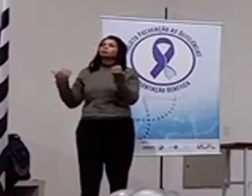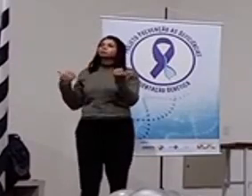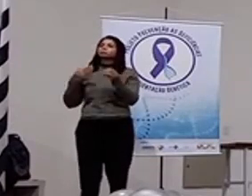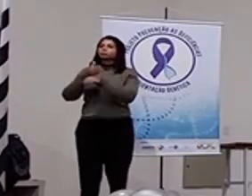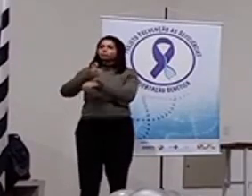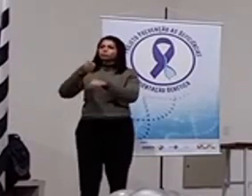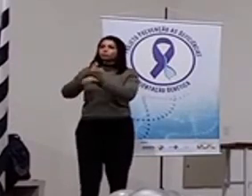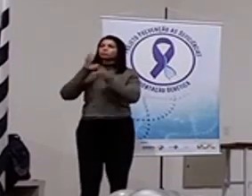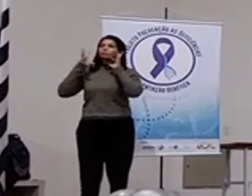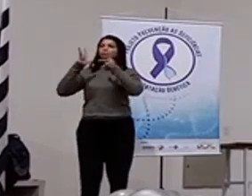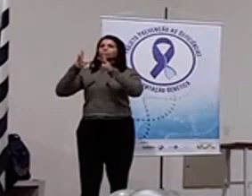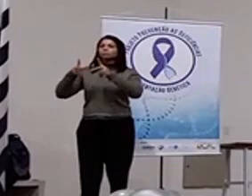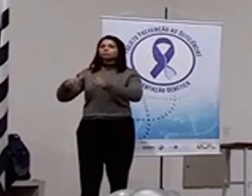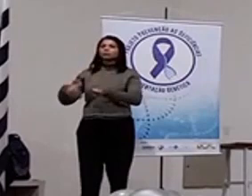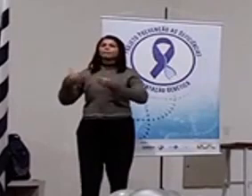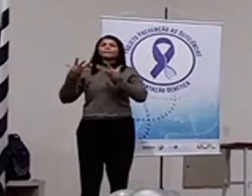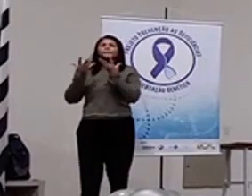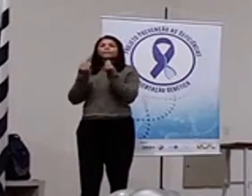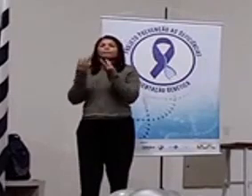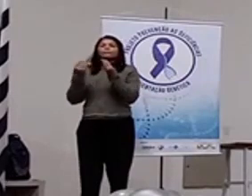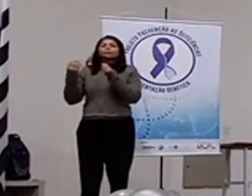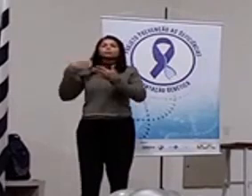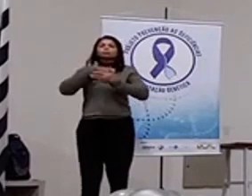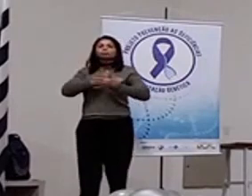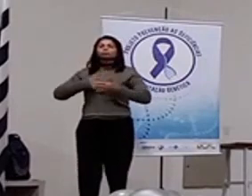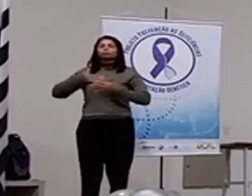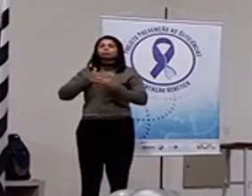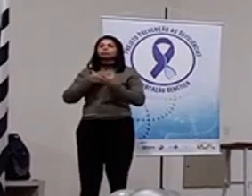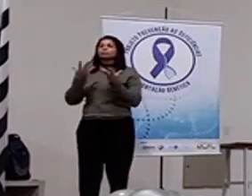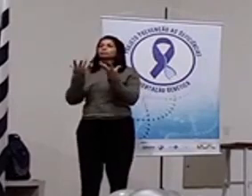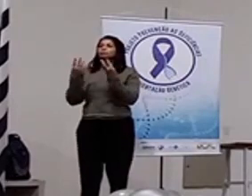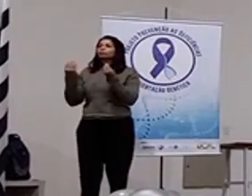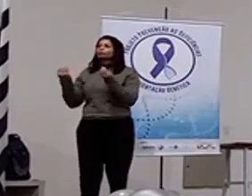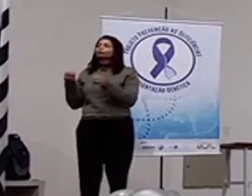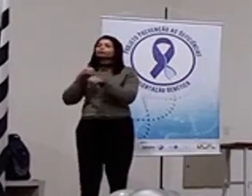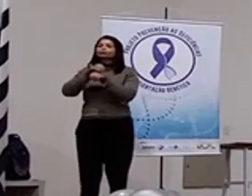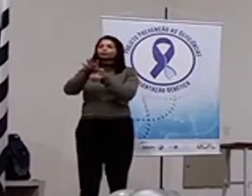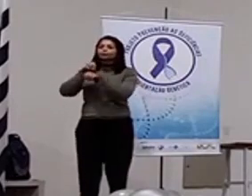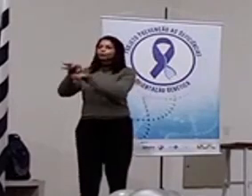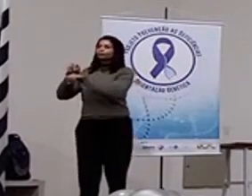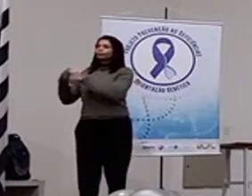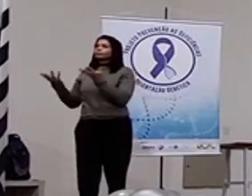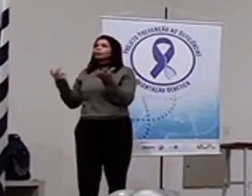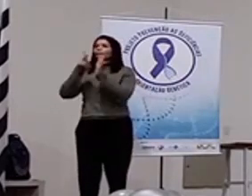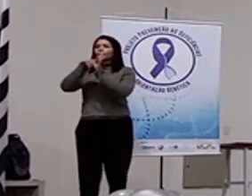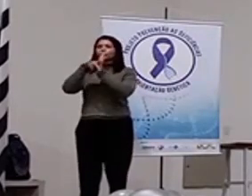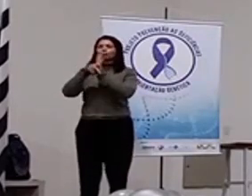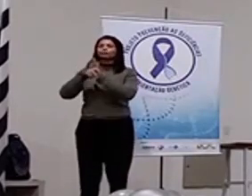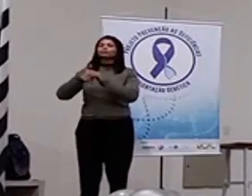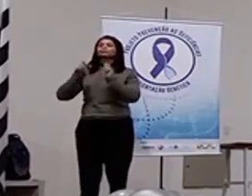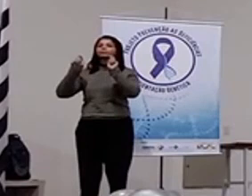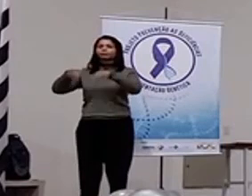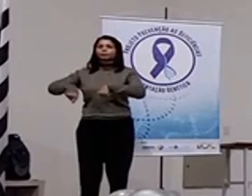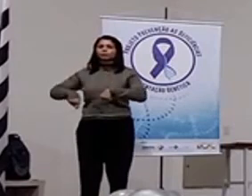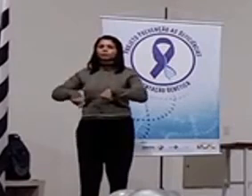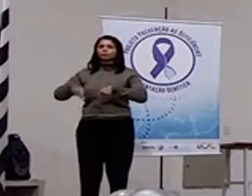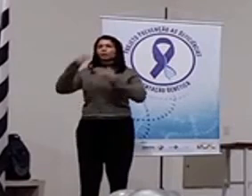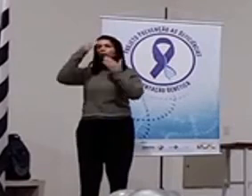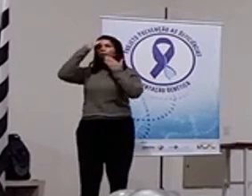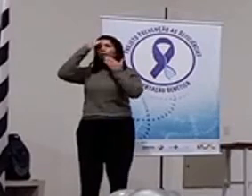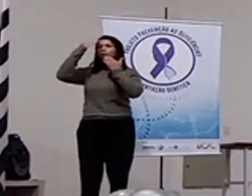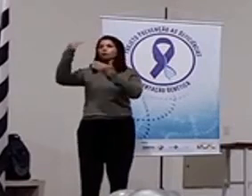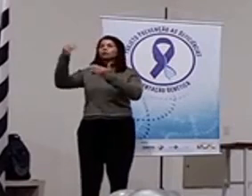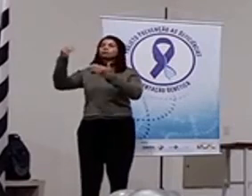Somos gratos por todas as contribuições que tornaram esse projeto possível. Agradecemos a presença de